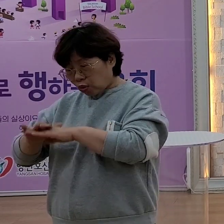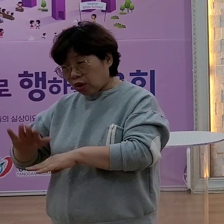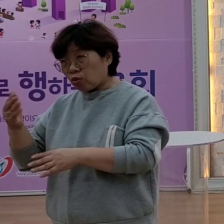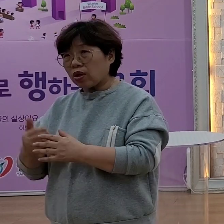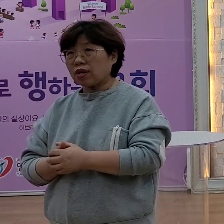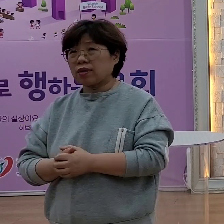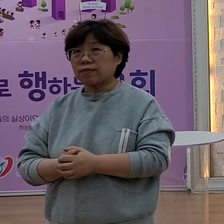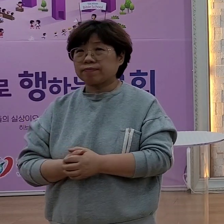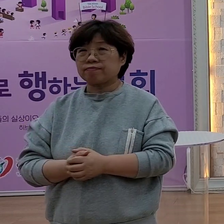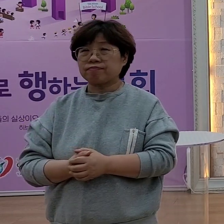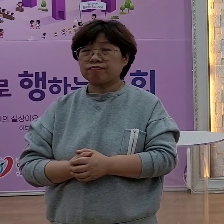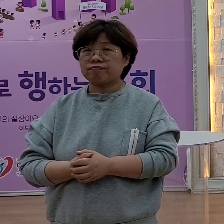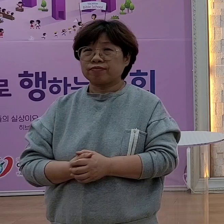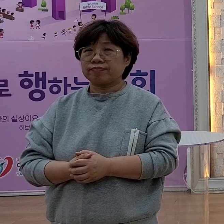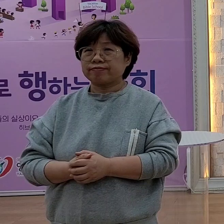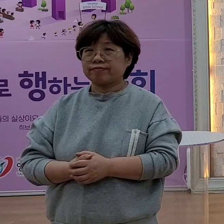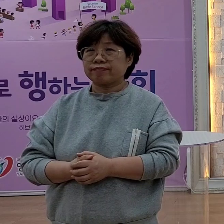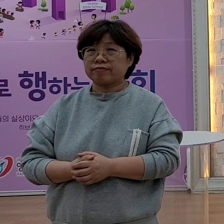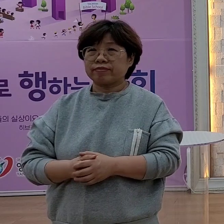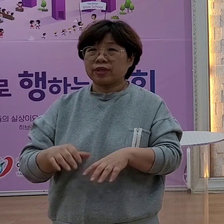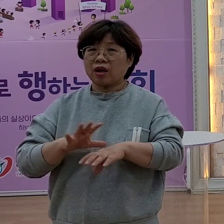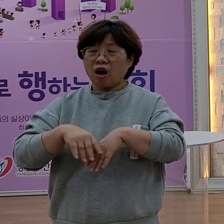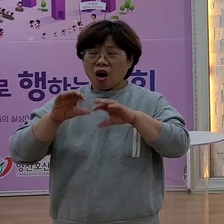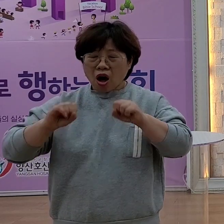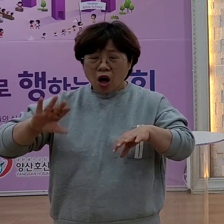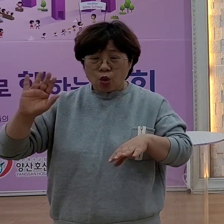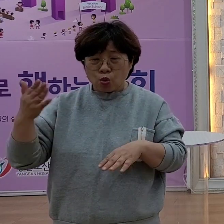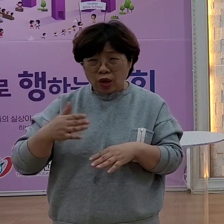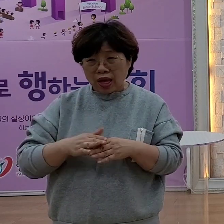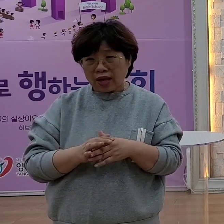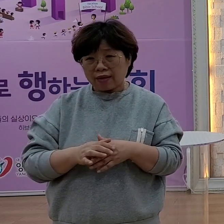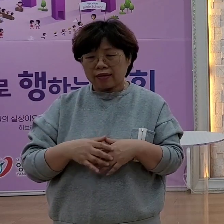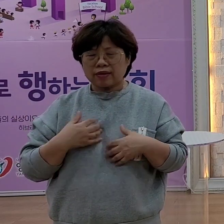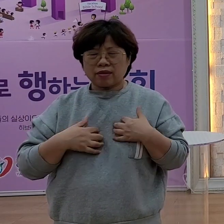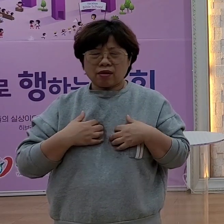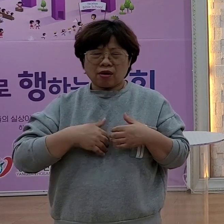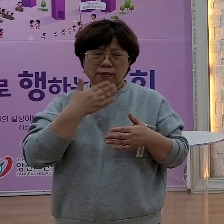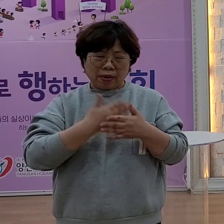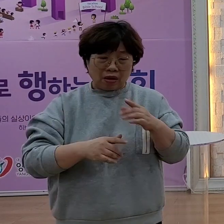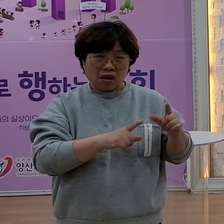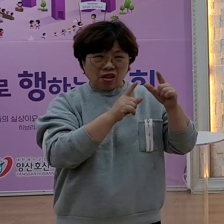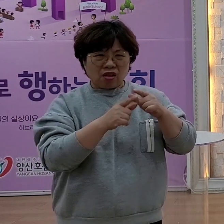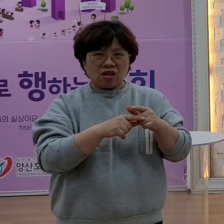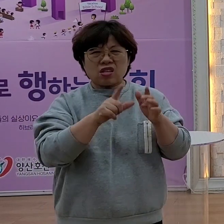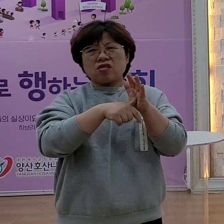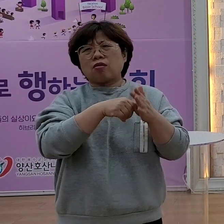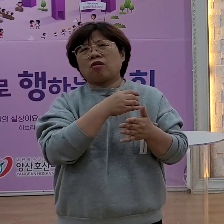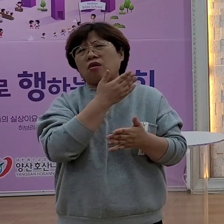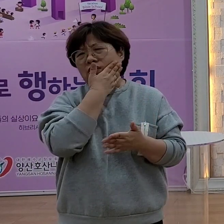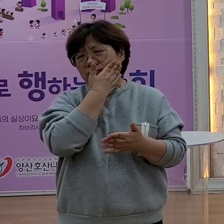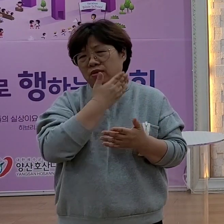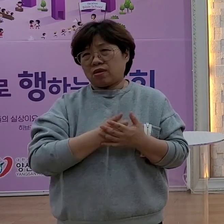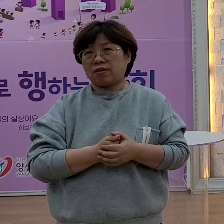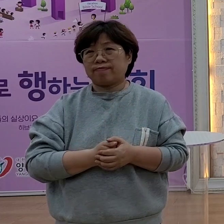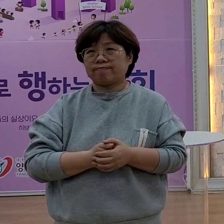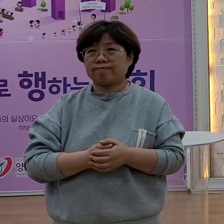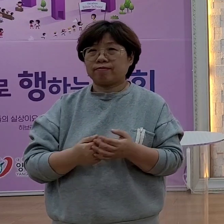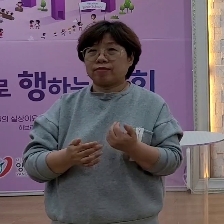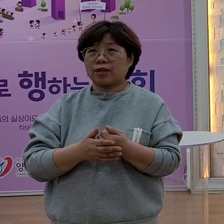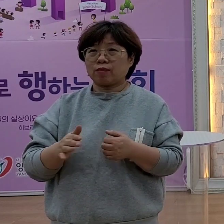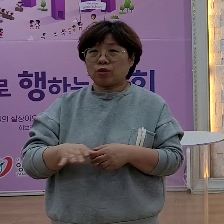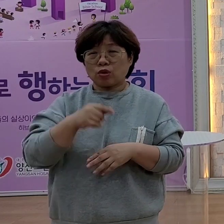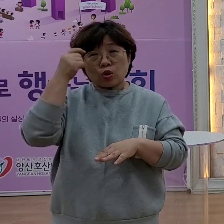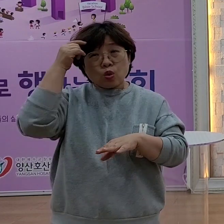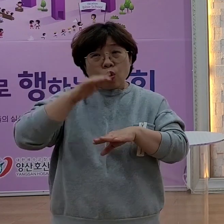쾌락에 빠져 살기엔 정말 너무너무 아까운 시간이라는 것이죠. 그래서 우리는 오늘 이